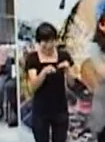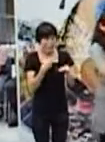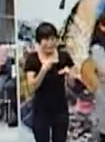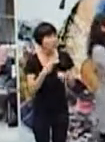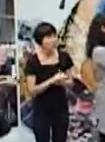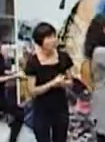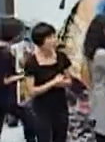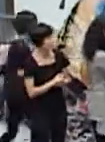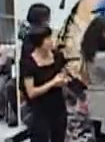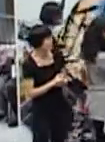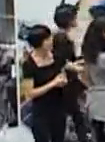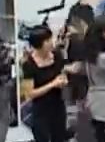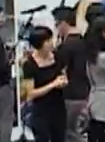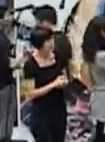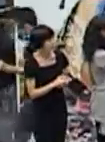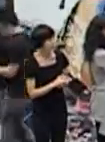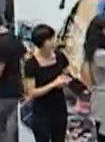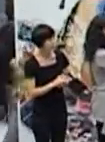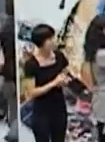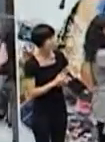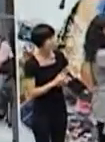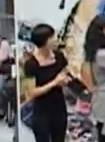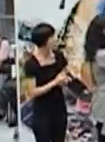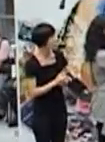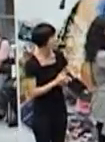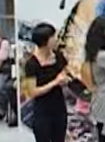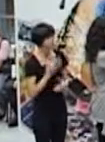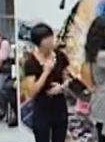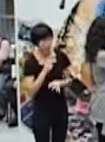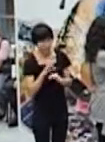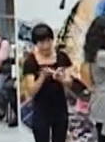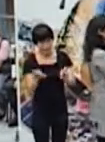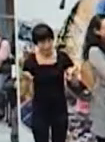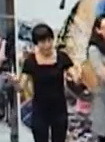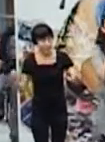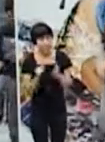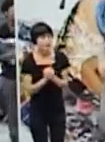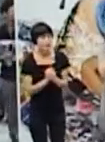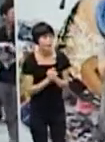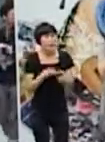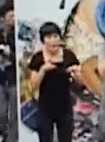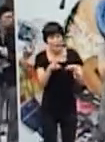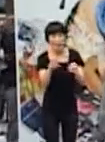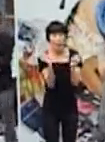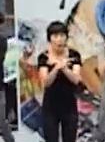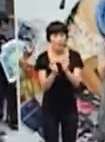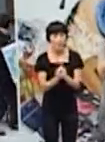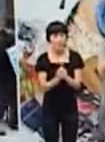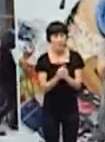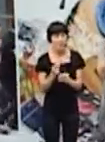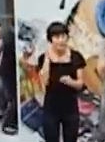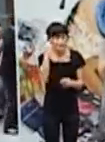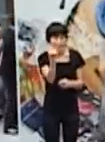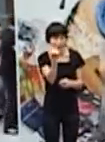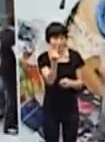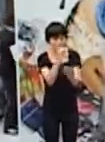嘅。咁我哋請先咧，係啦，我哋拎好呢個彩帶預備先。一剪彩咧，就代表我哋為期21日